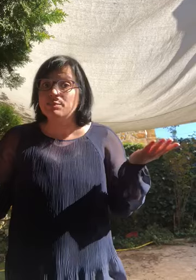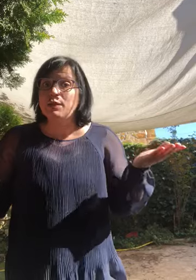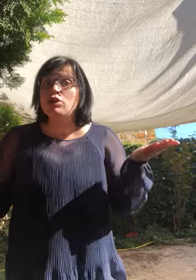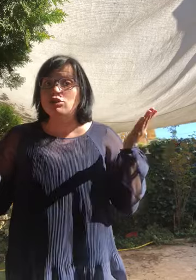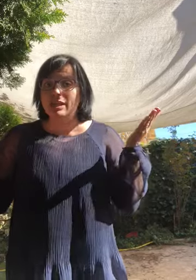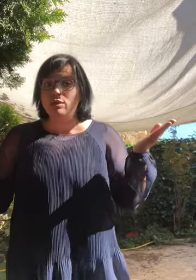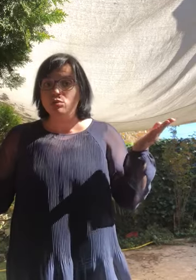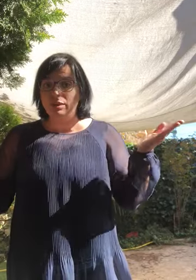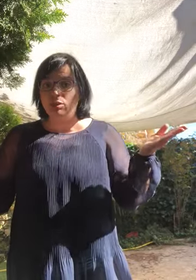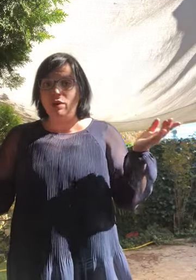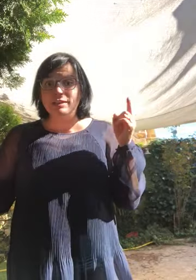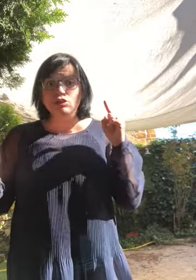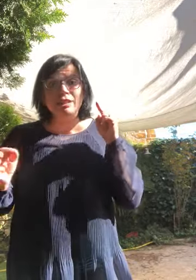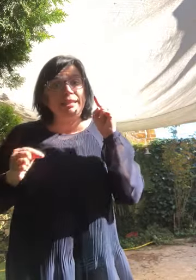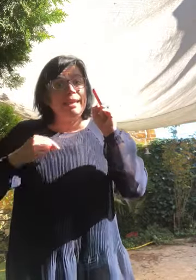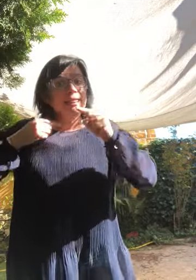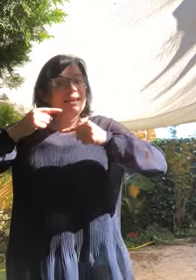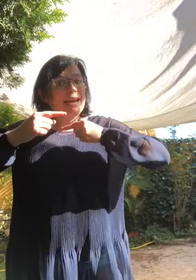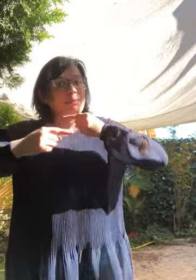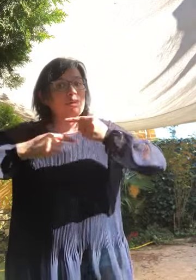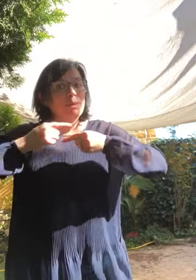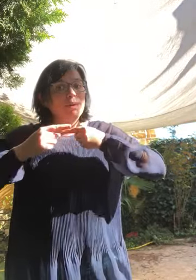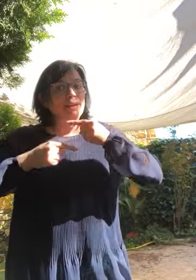Espero que os haya gustado. Esto se tiene que hacer rápido, rápido,